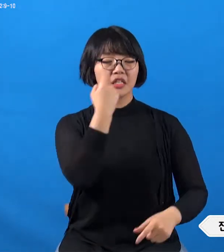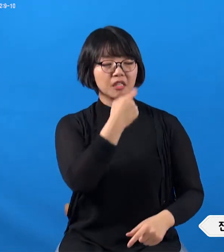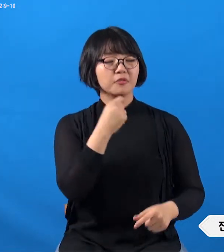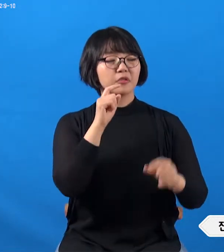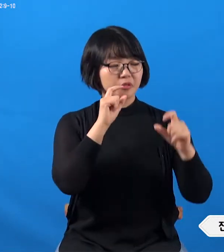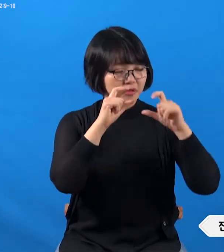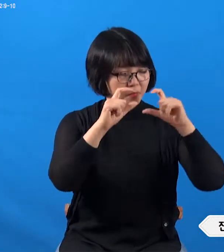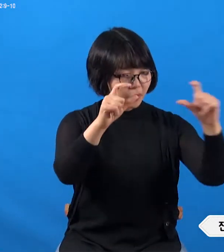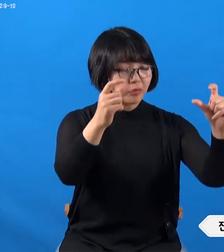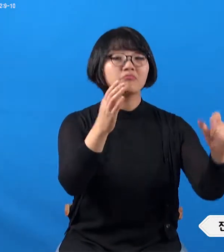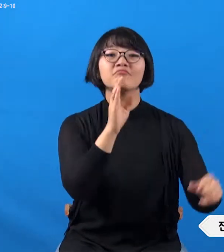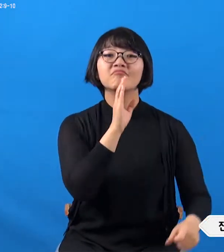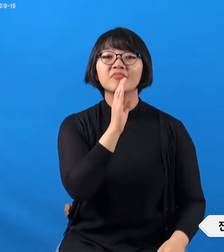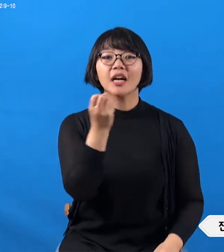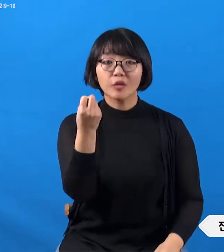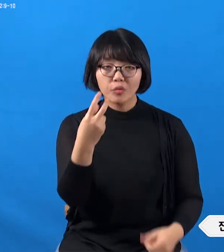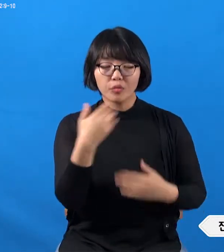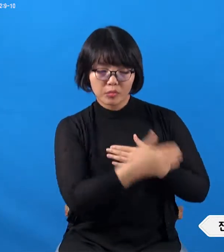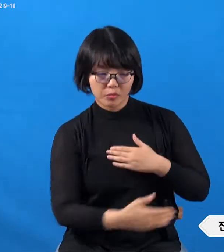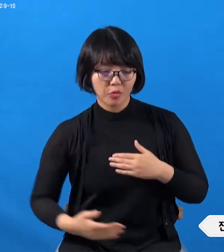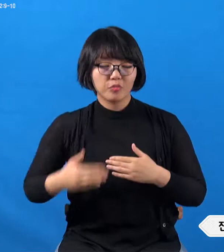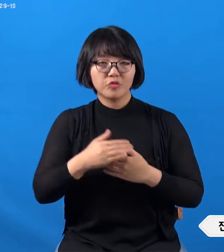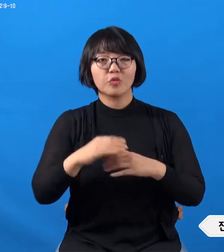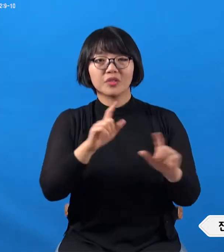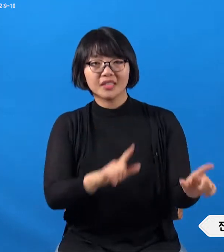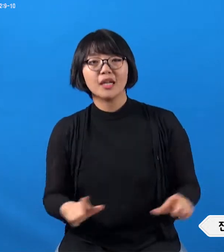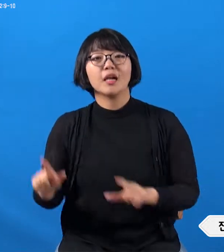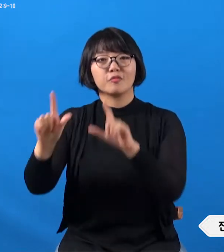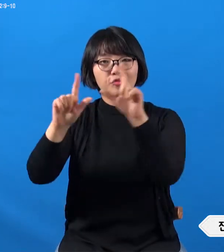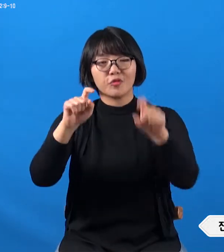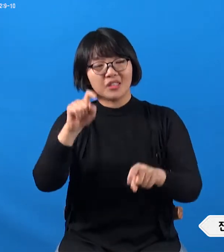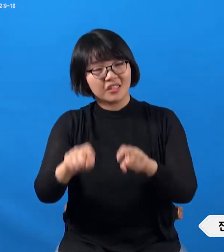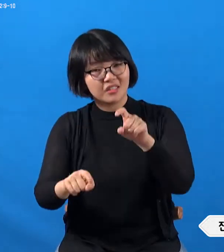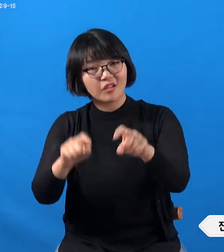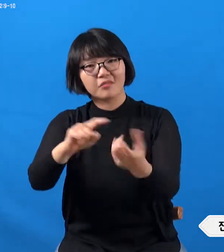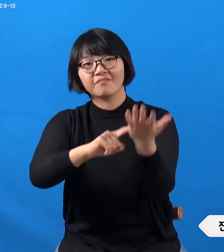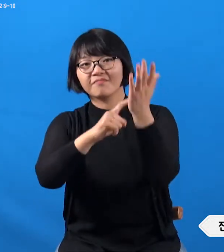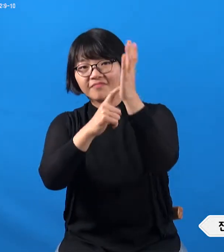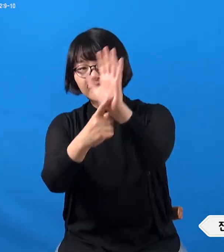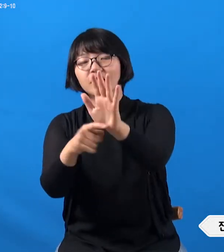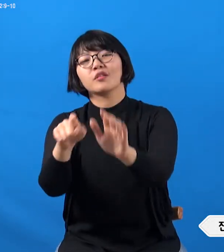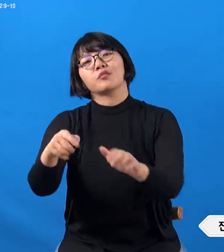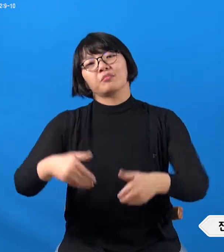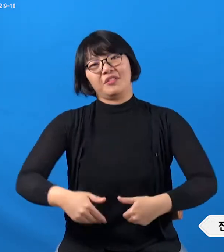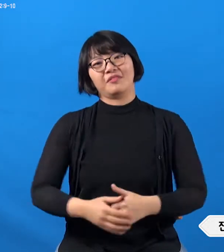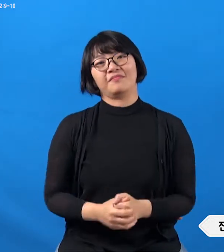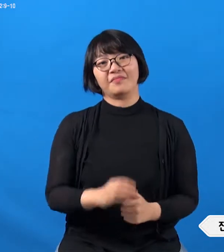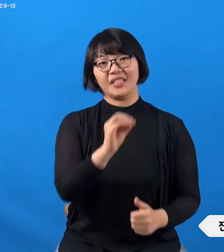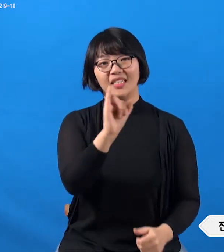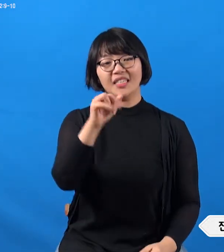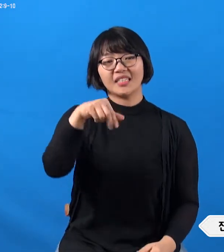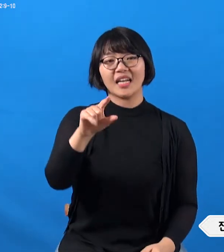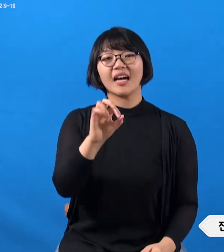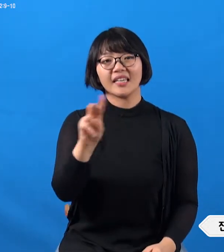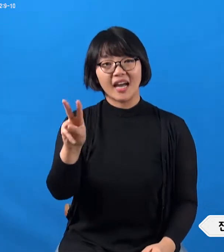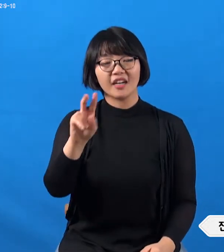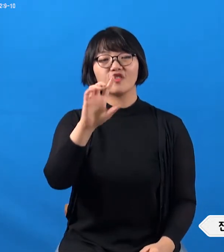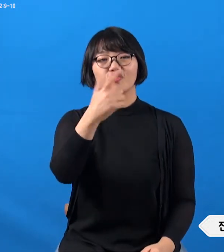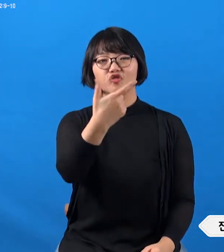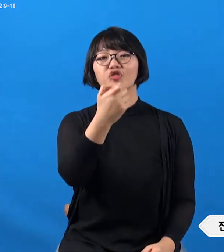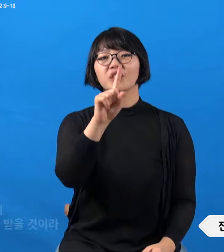삶, 제사장의 모습을 말씀하고 있습니다. 그래서 이사야서